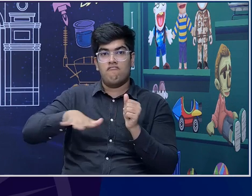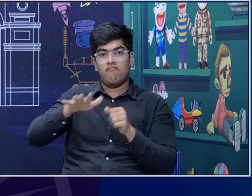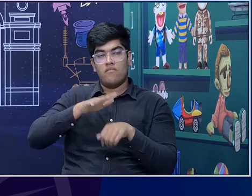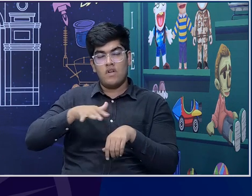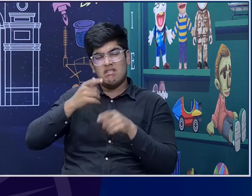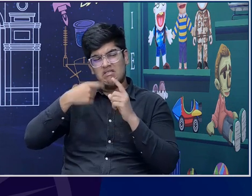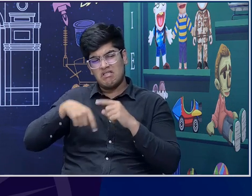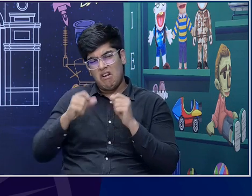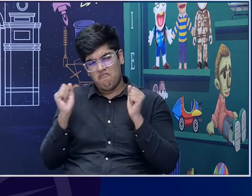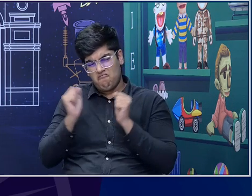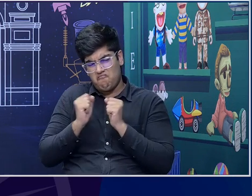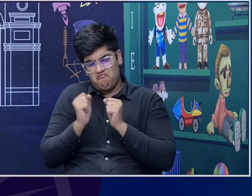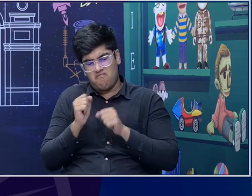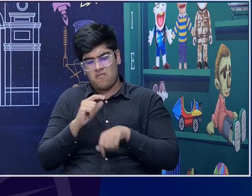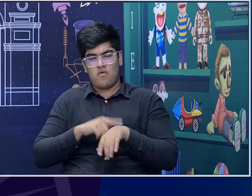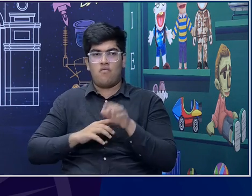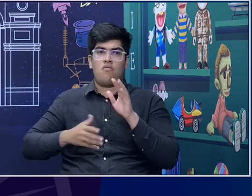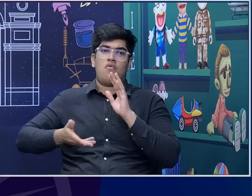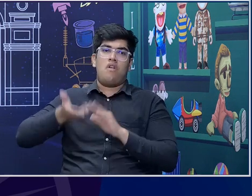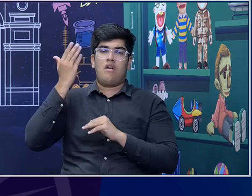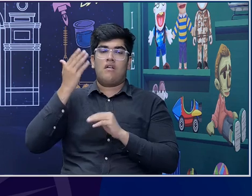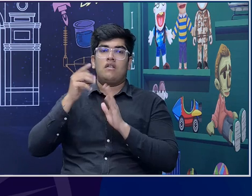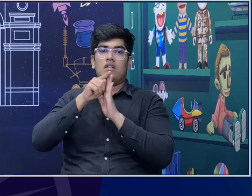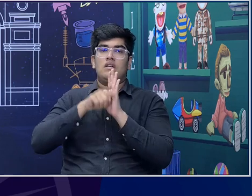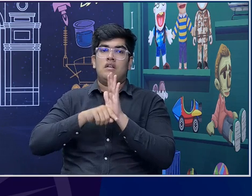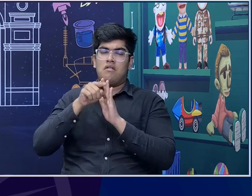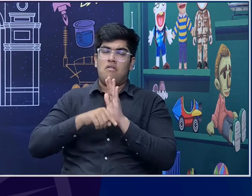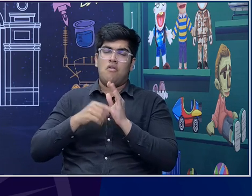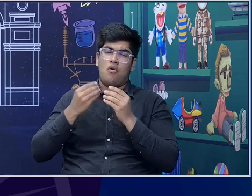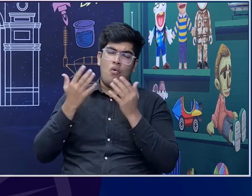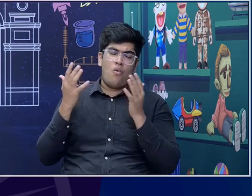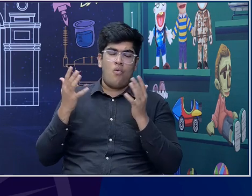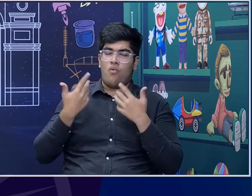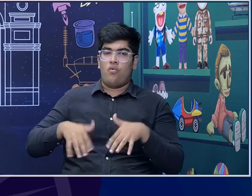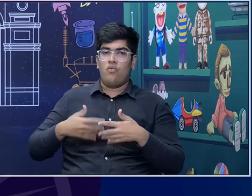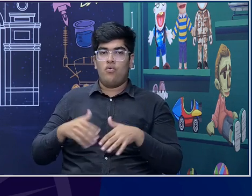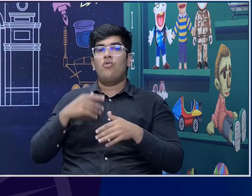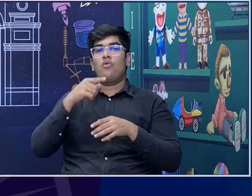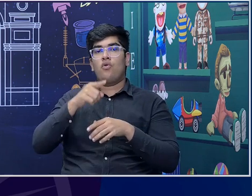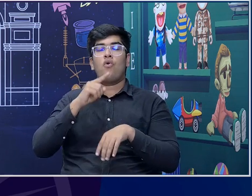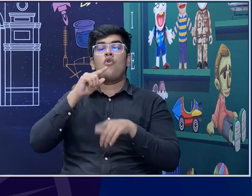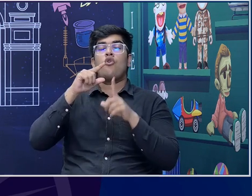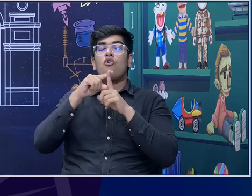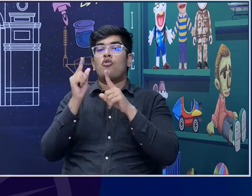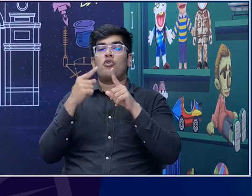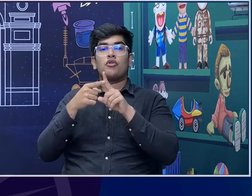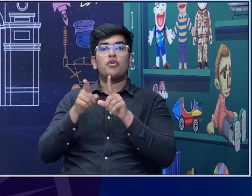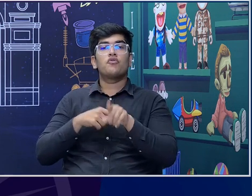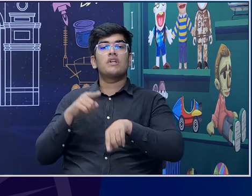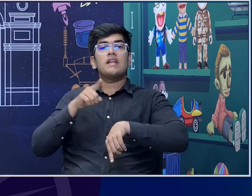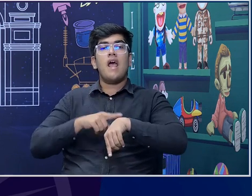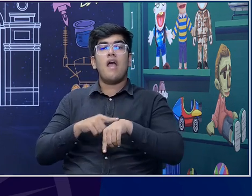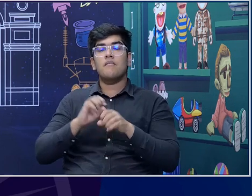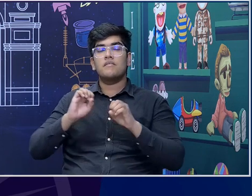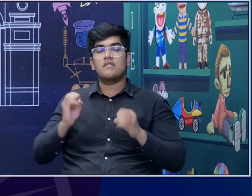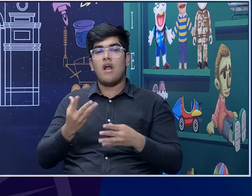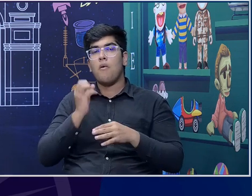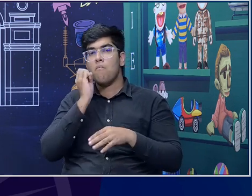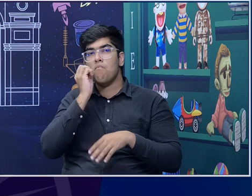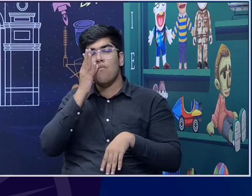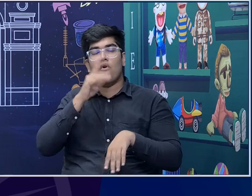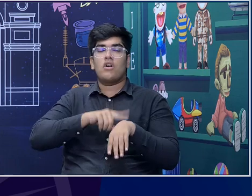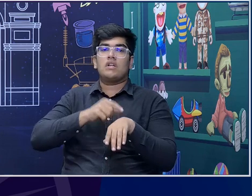जब ठंड पड़ती है और जो उनकी ड्यूटी थी, वो सुबा 6 बजे शुरू हो जाती थी, वो सुबा 6 बजे की